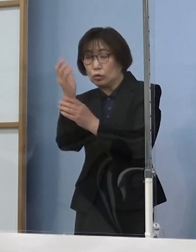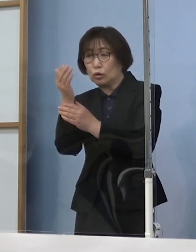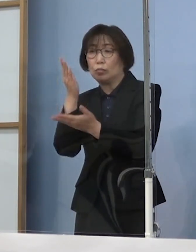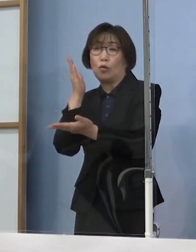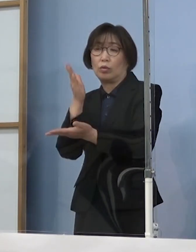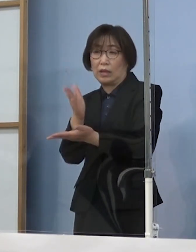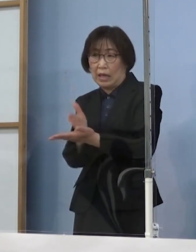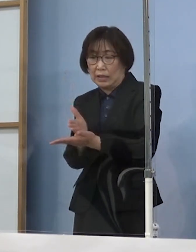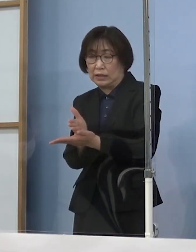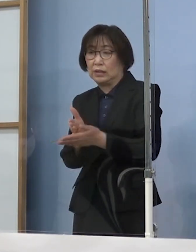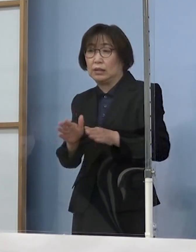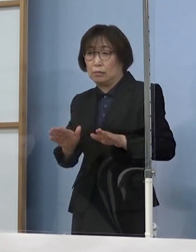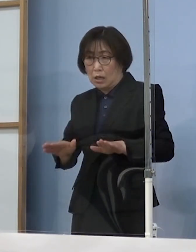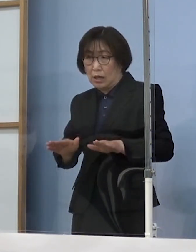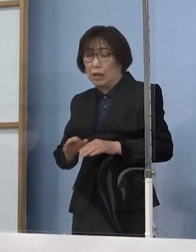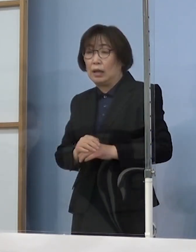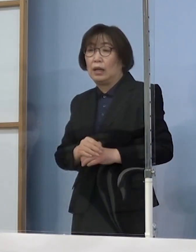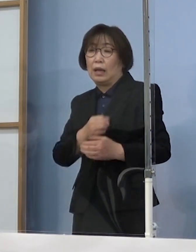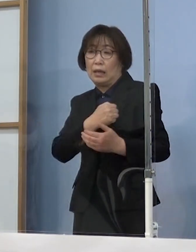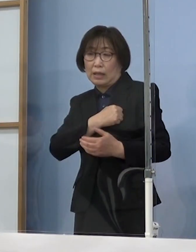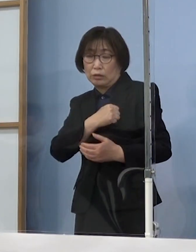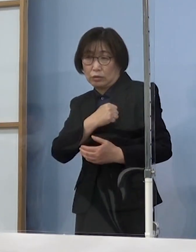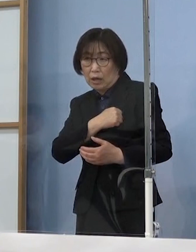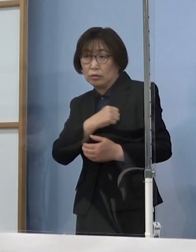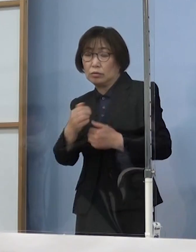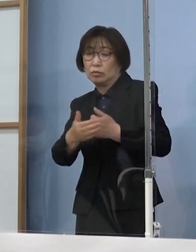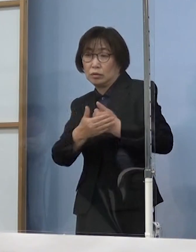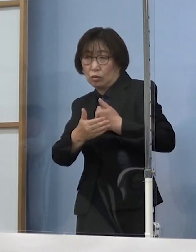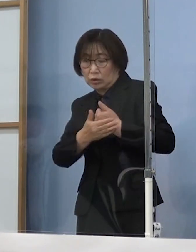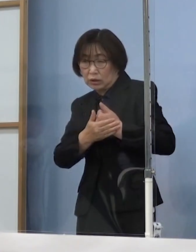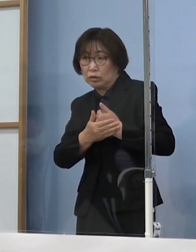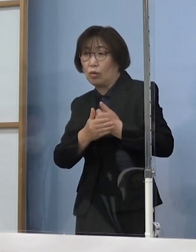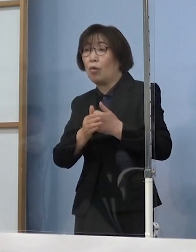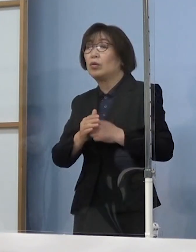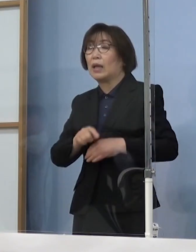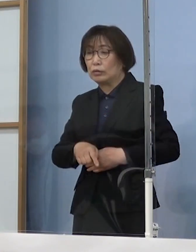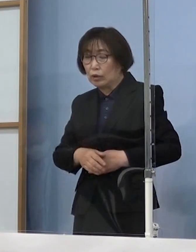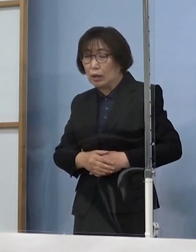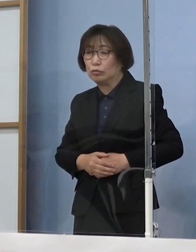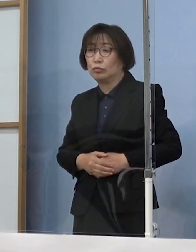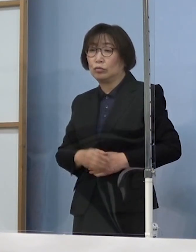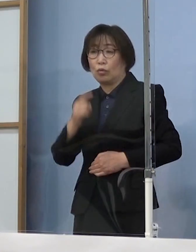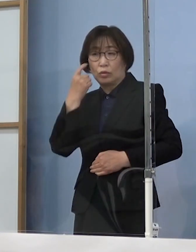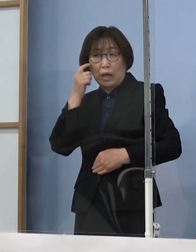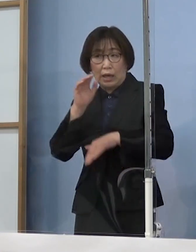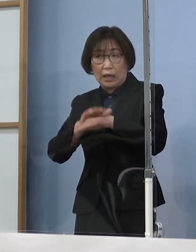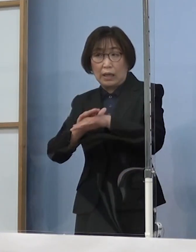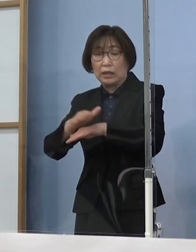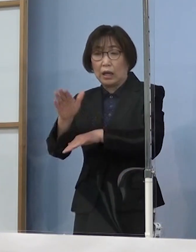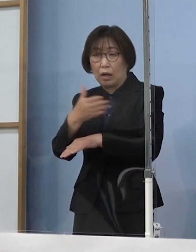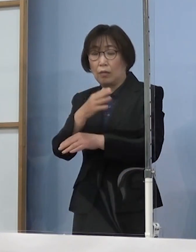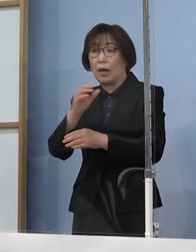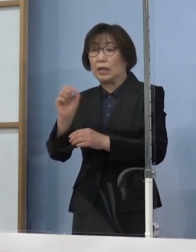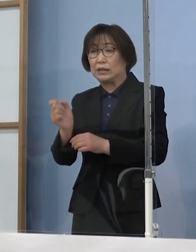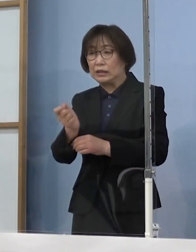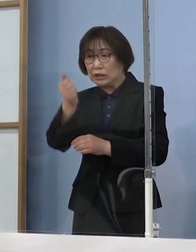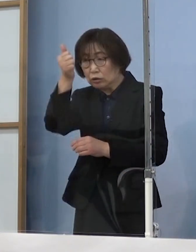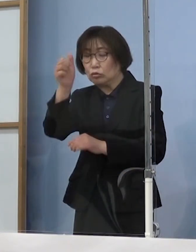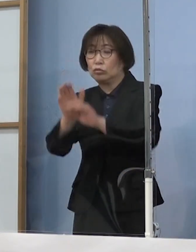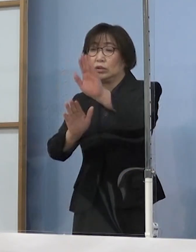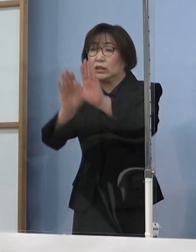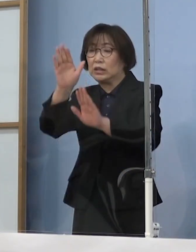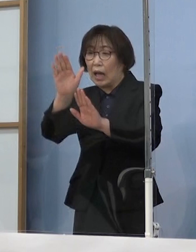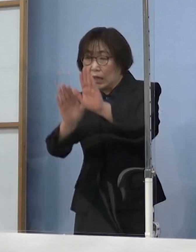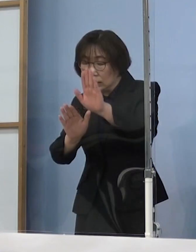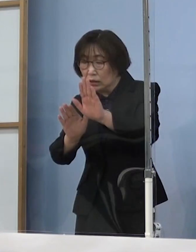っていて、やはり助かる命を助けていく、こうした観点からはやはり緊急事態であることは間違